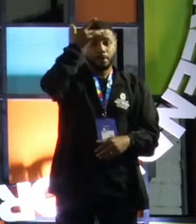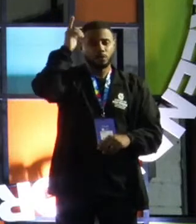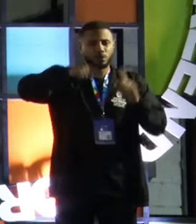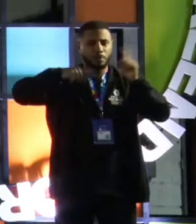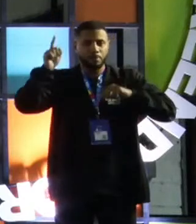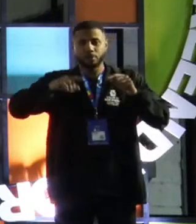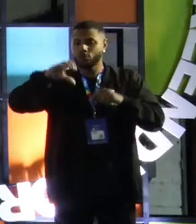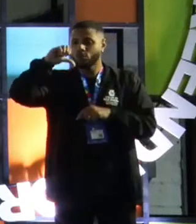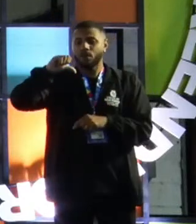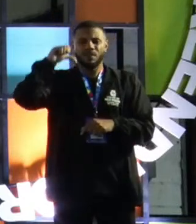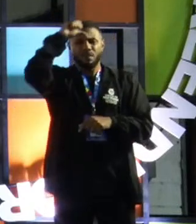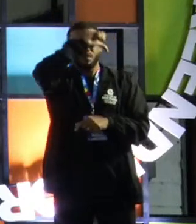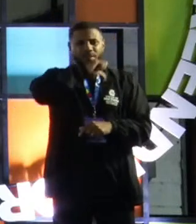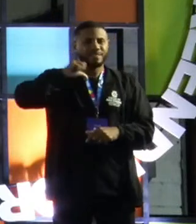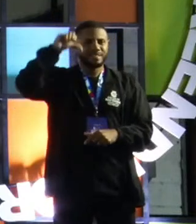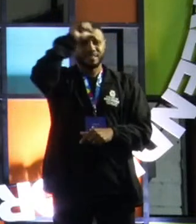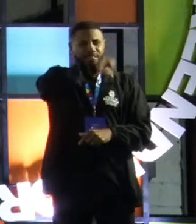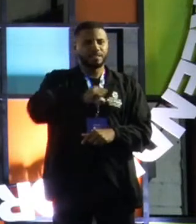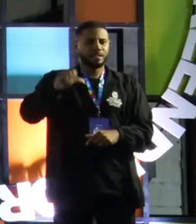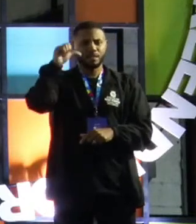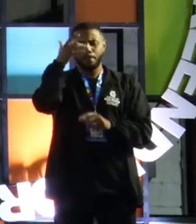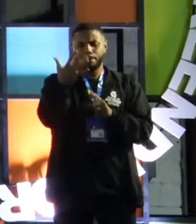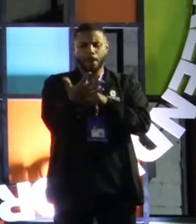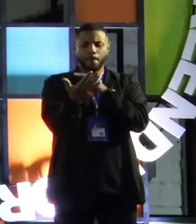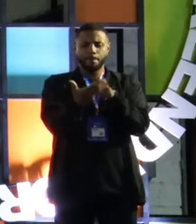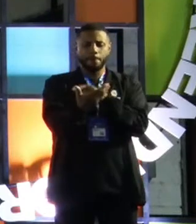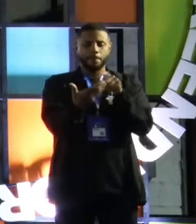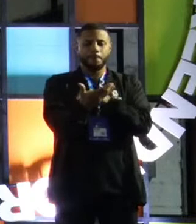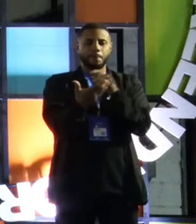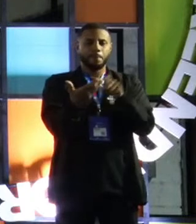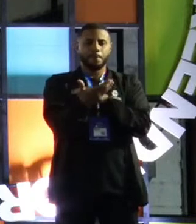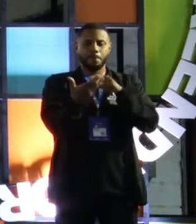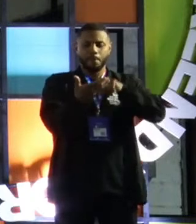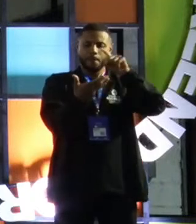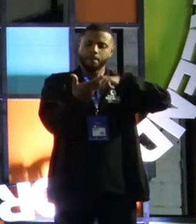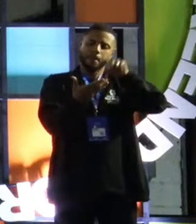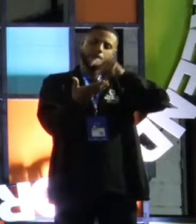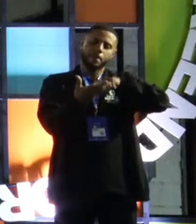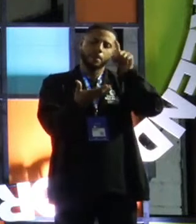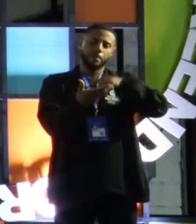o celular na mão, consumindo conteúdo.